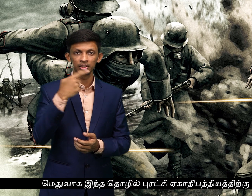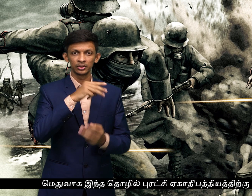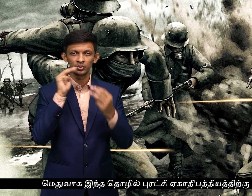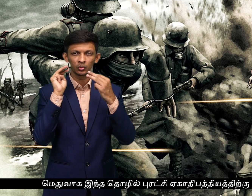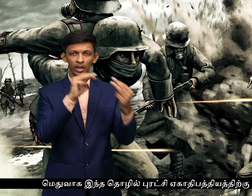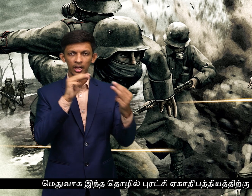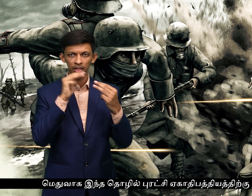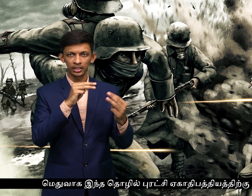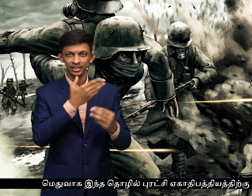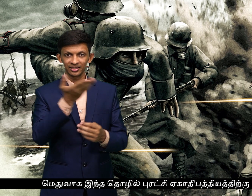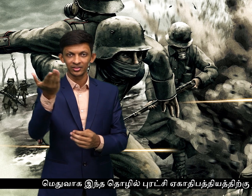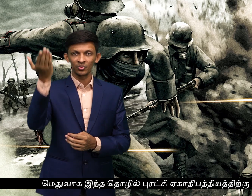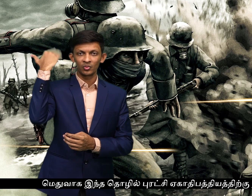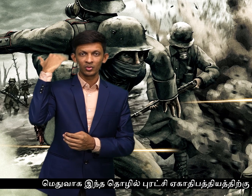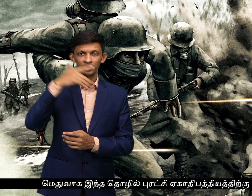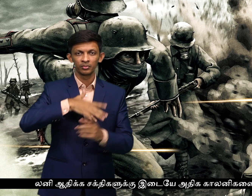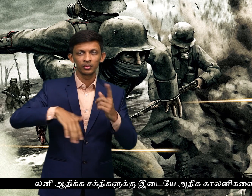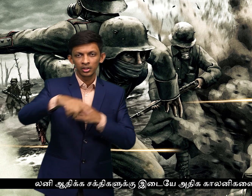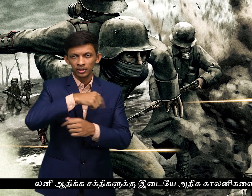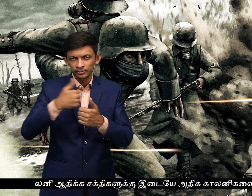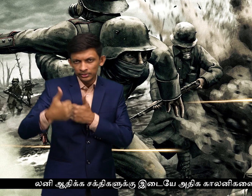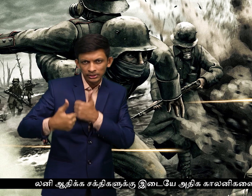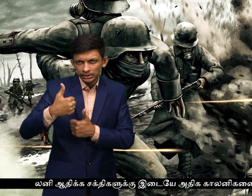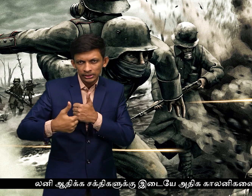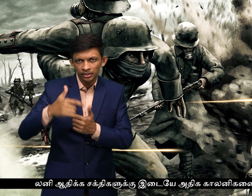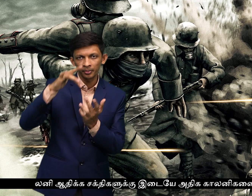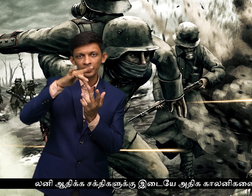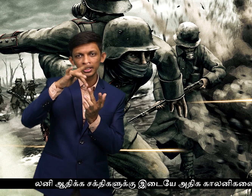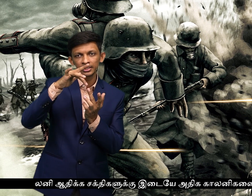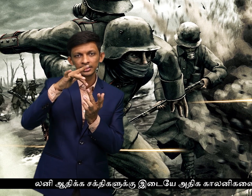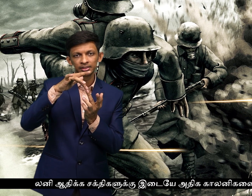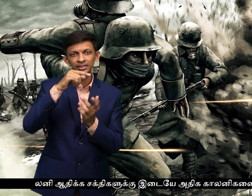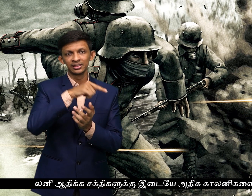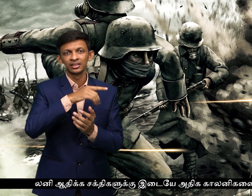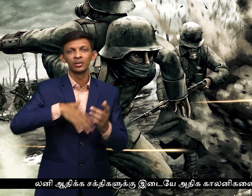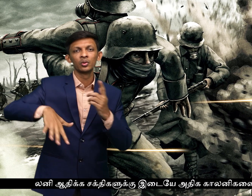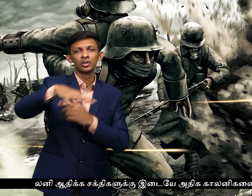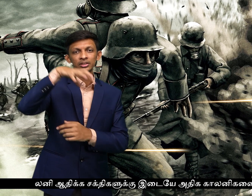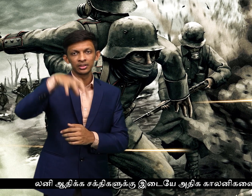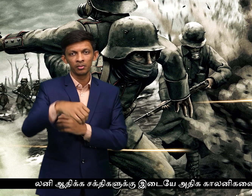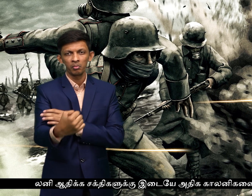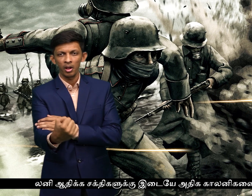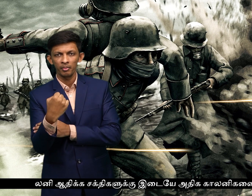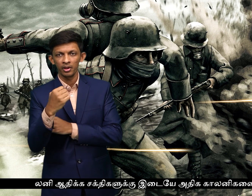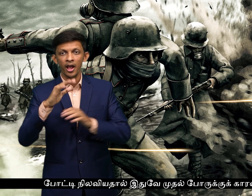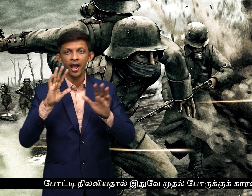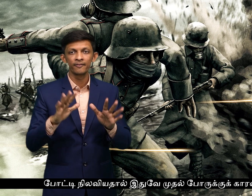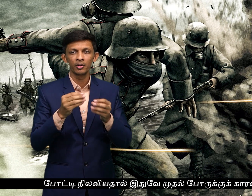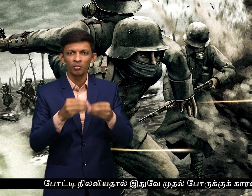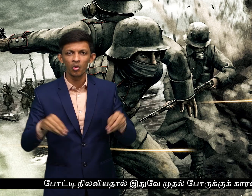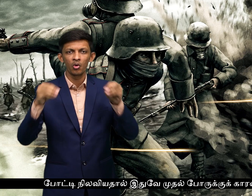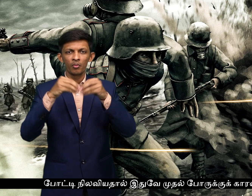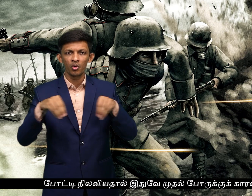ஏகாதிபத்தியத்திற்கு இட்டுச் சென்றது. காலனி ஆதிக்க சக்திகளுக்கு இடையே அதிக காலனிகளை வைத்திருப்பதில்